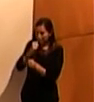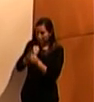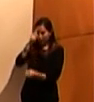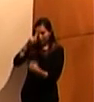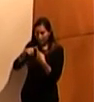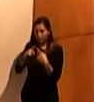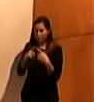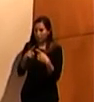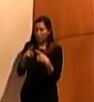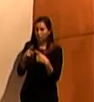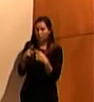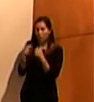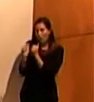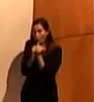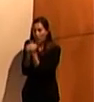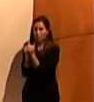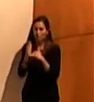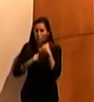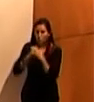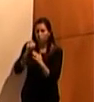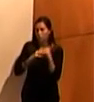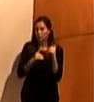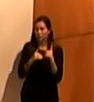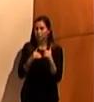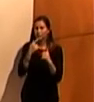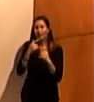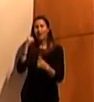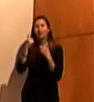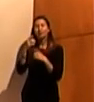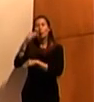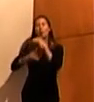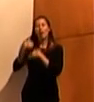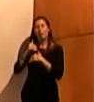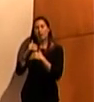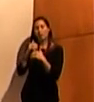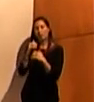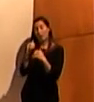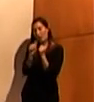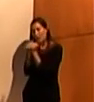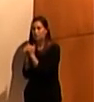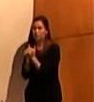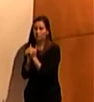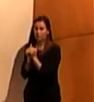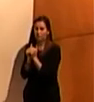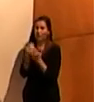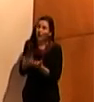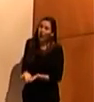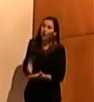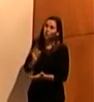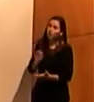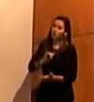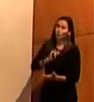programmation concertée avec les personnes et puis après avoir... Voilà. Là, on est allé jusqu'à la réalisation,